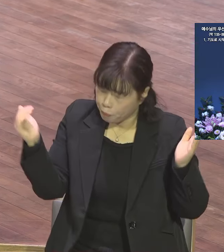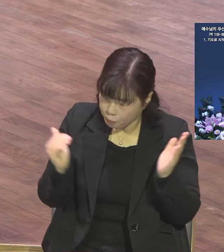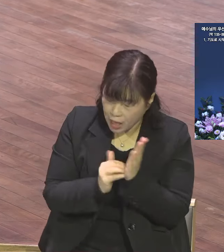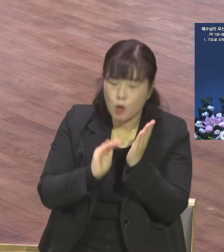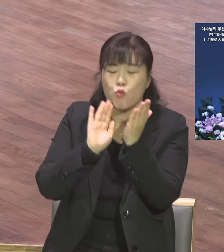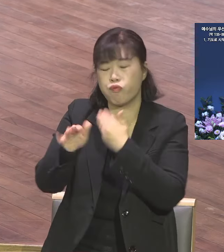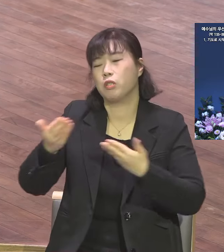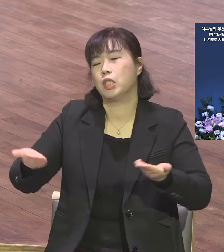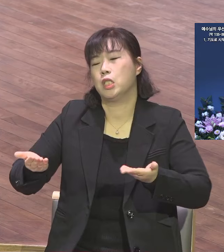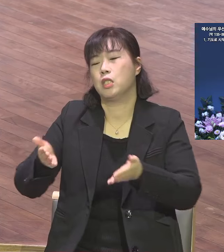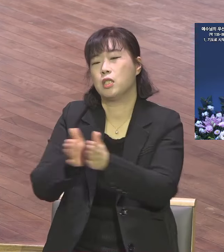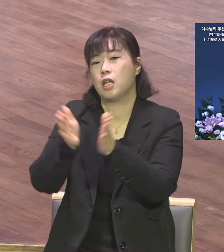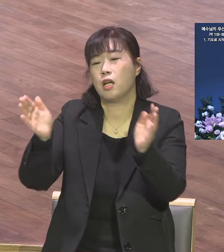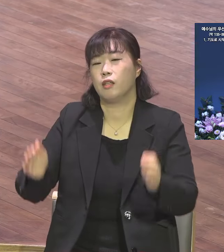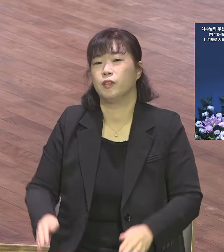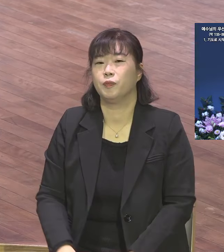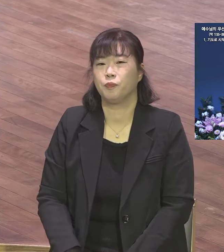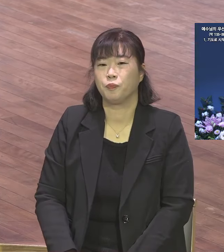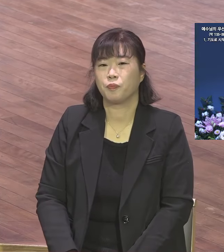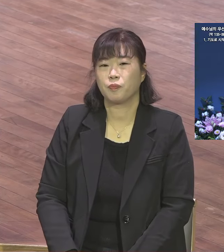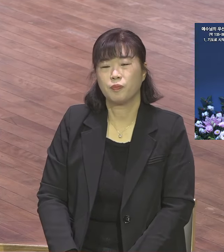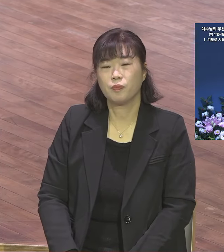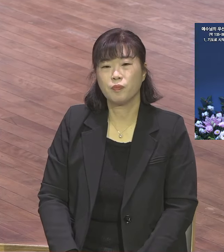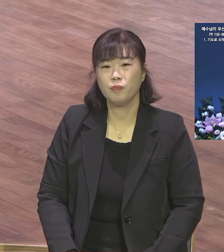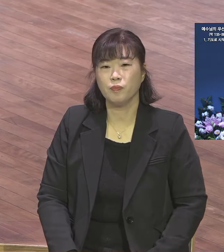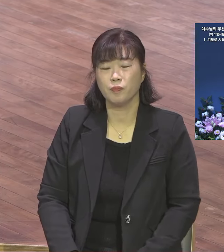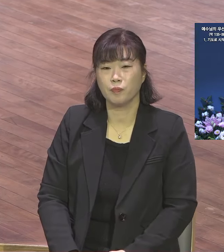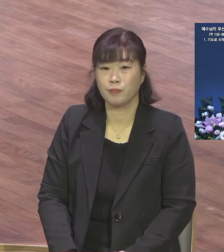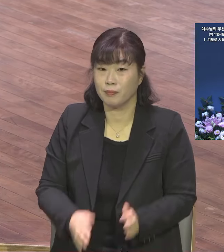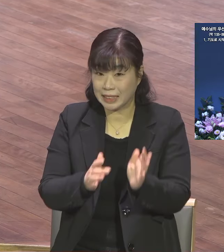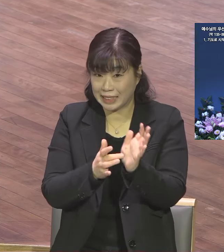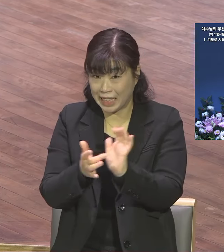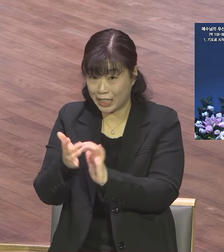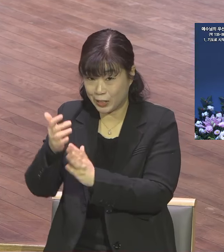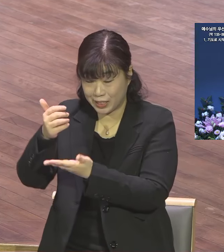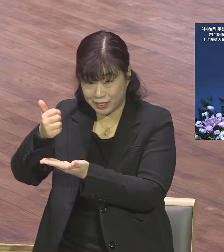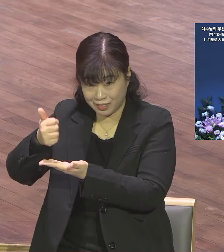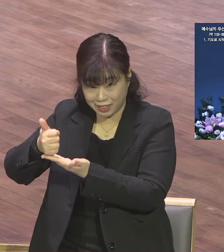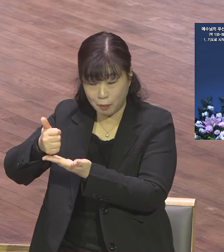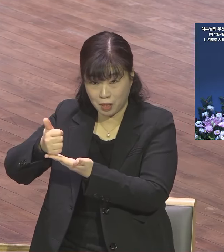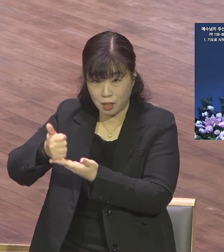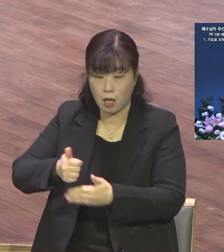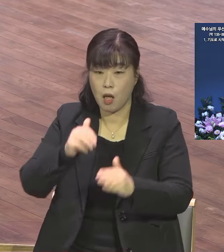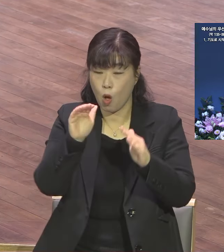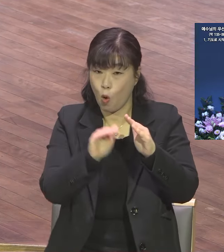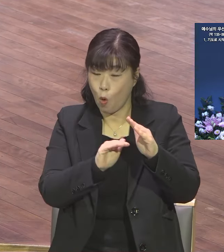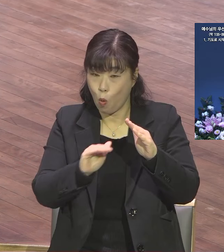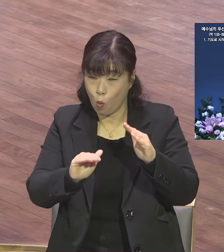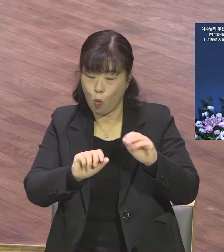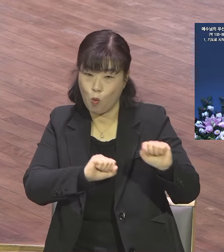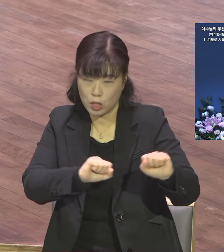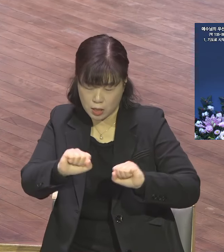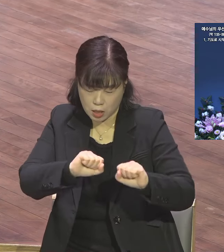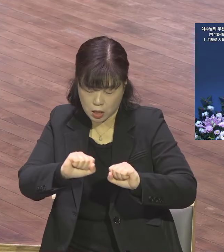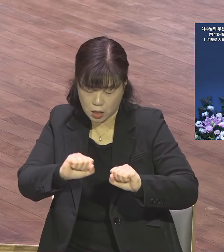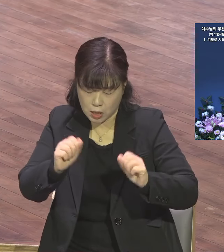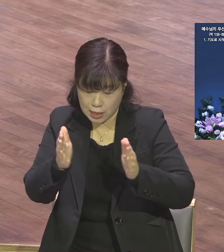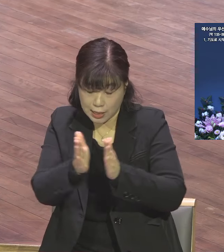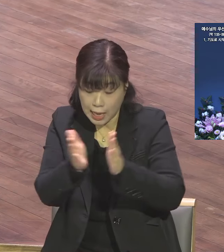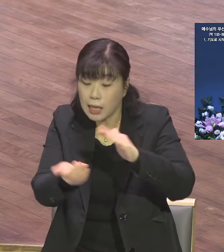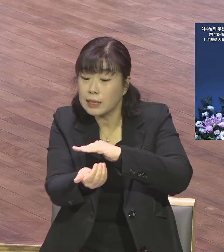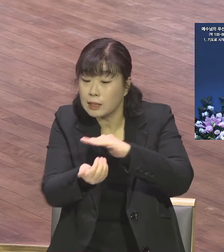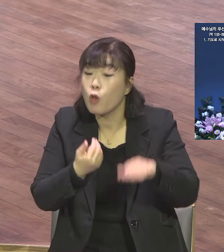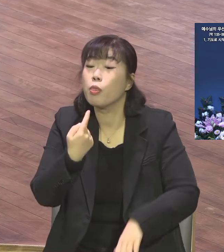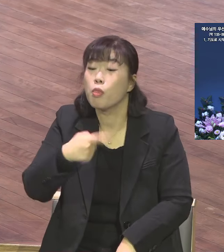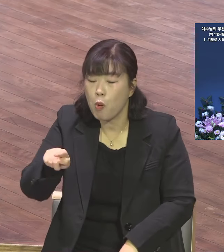구세주로서 그리스도로서 메시아로서 이 시작을 한다. 여기 땅 시작할 때 제일 먼저 한 것이 광야가